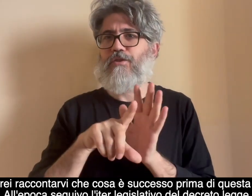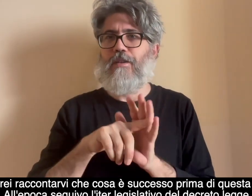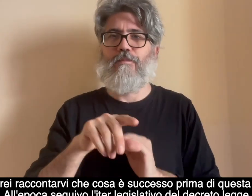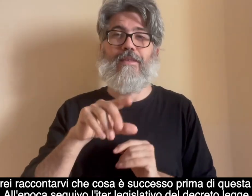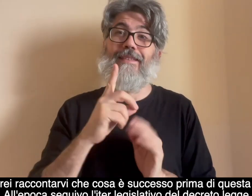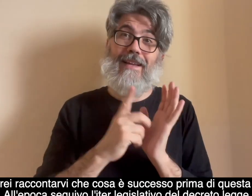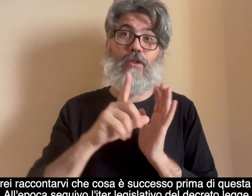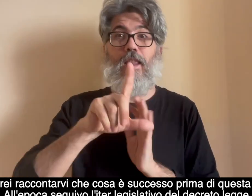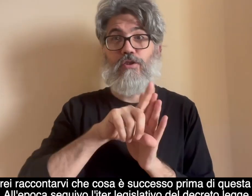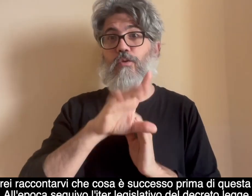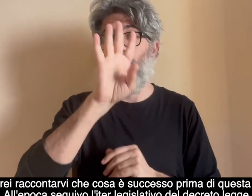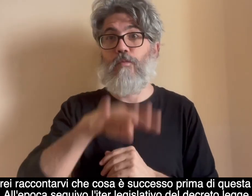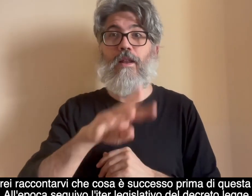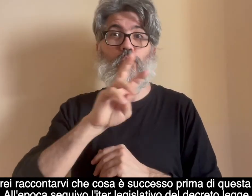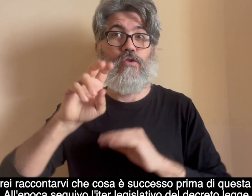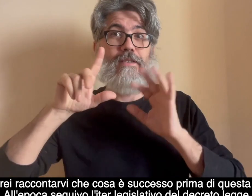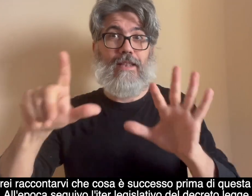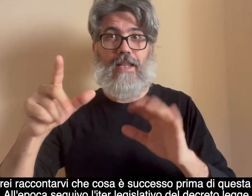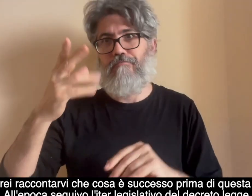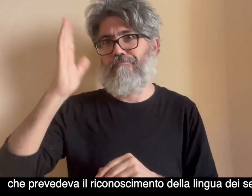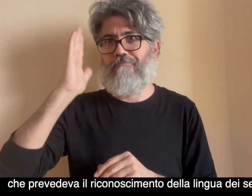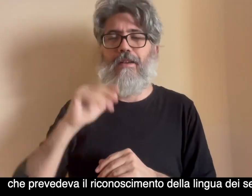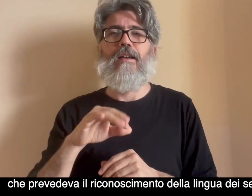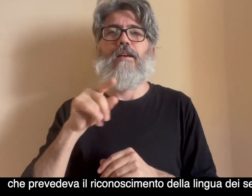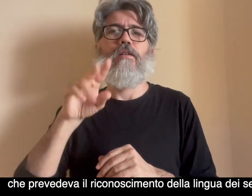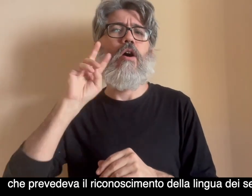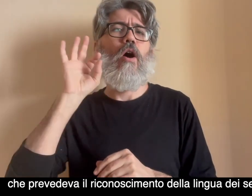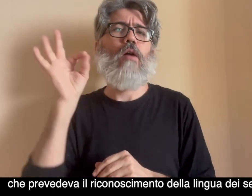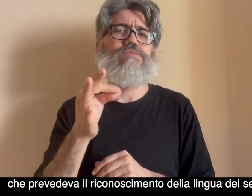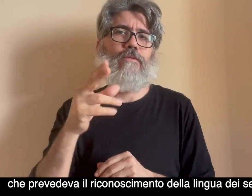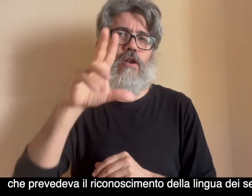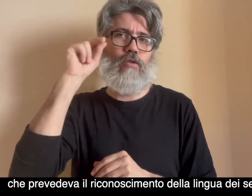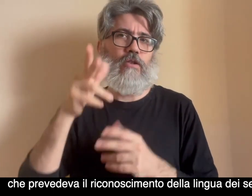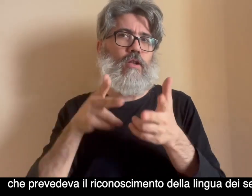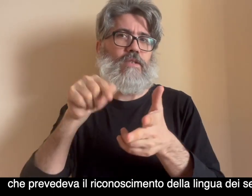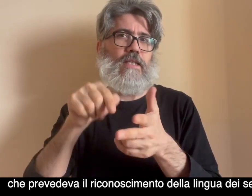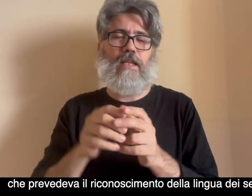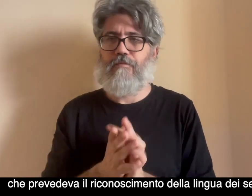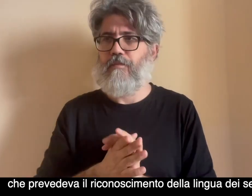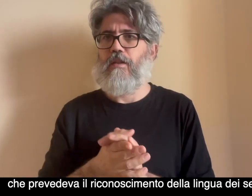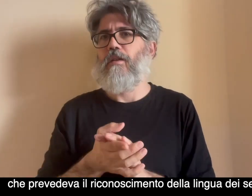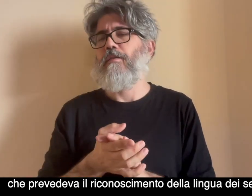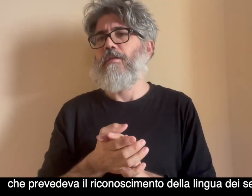del decreto legge 4207 che prevedeva il riconoscimento della lingua dei segni